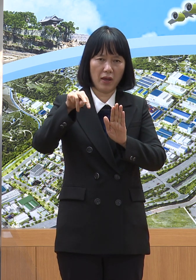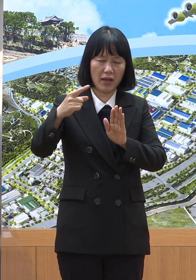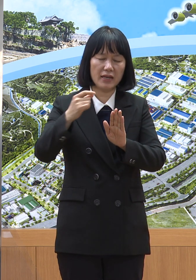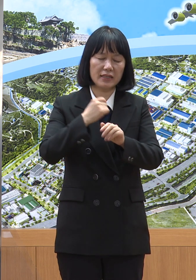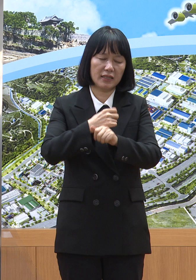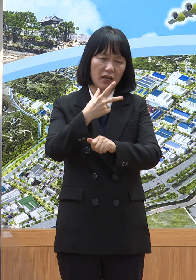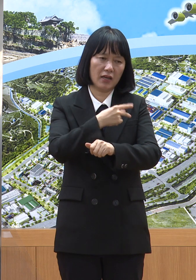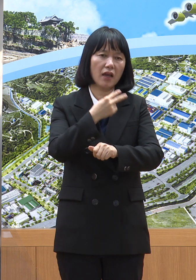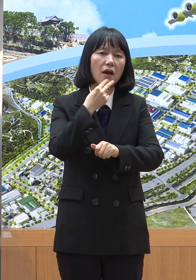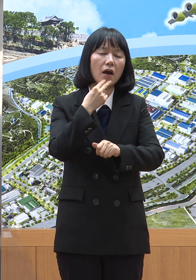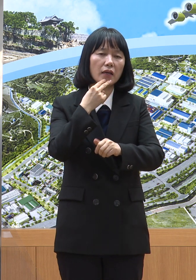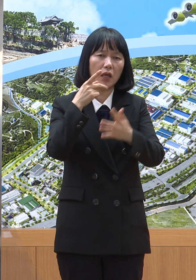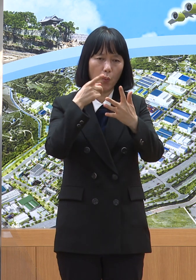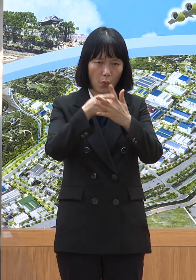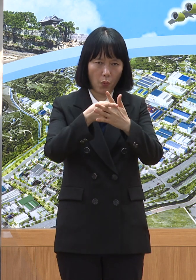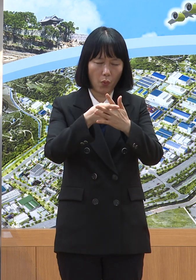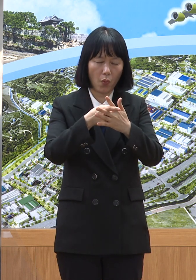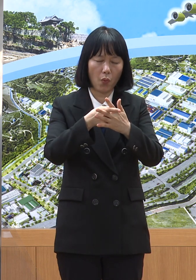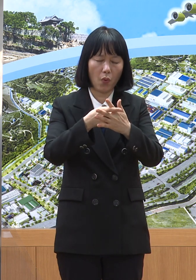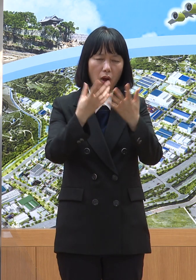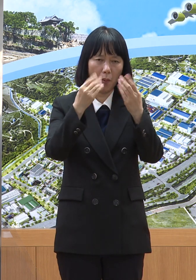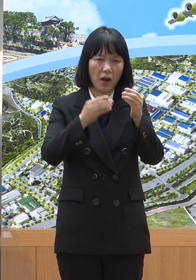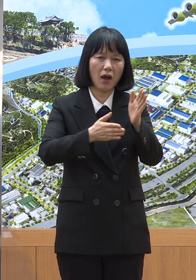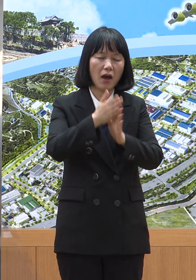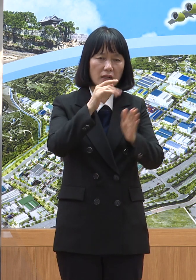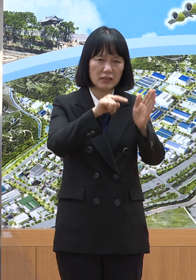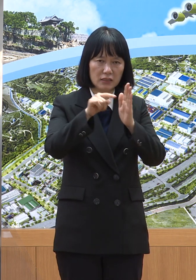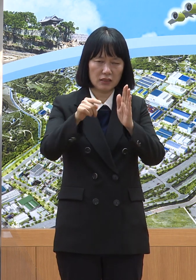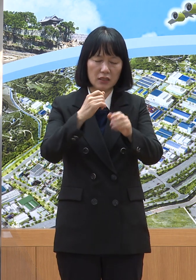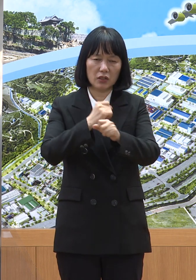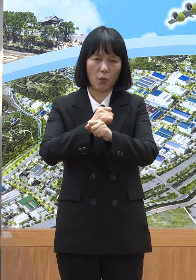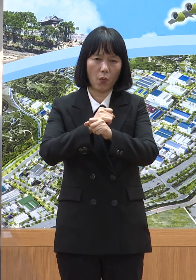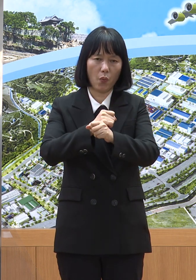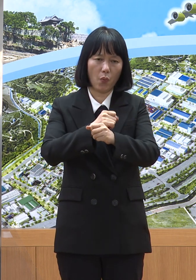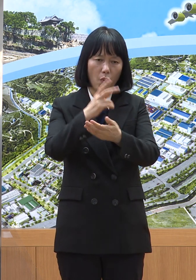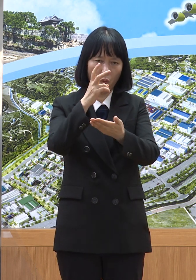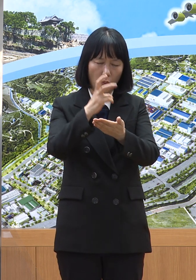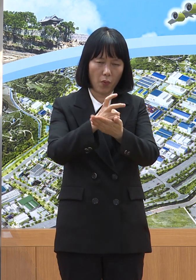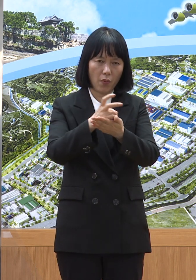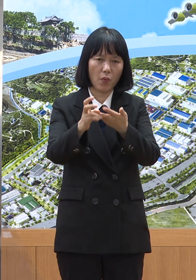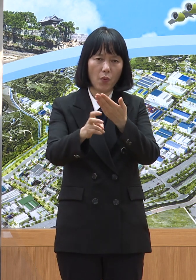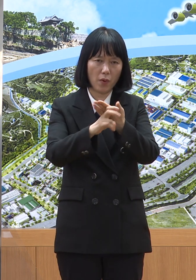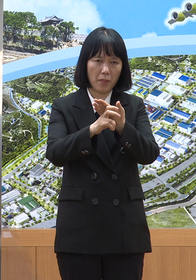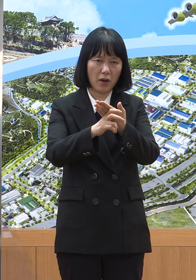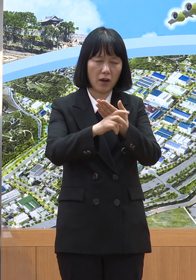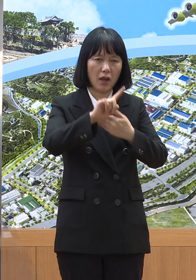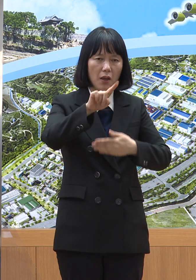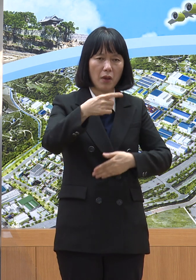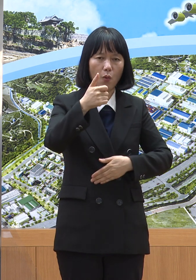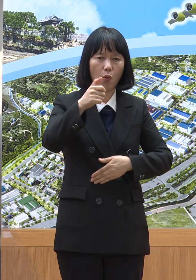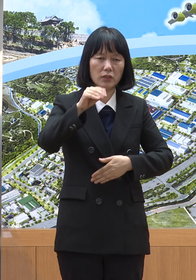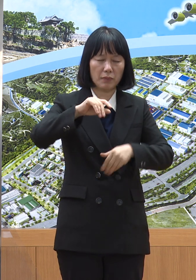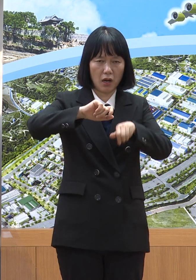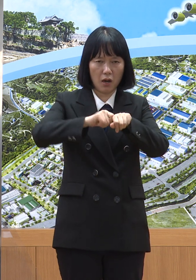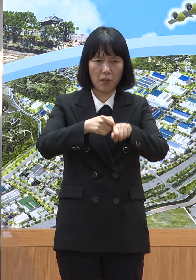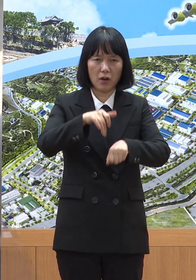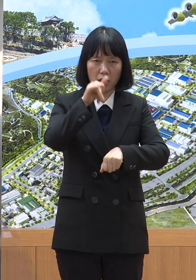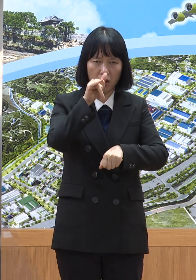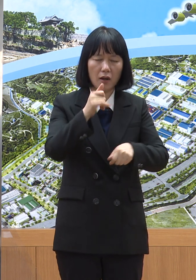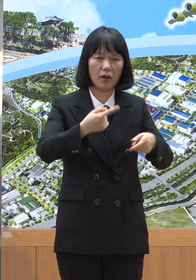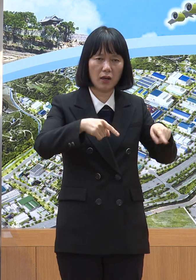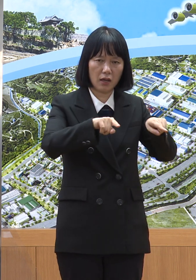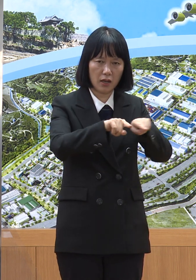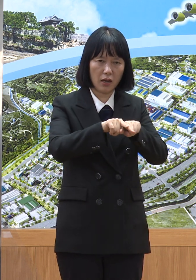않아 적발된 다중이용 시설은 방역 수칙 위반으로 150만 원의 과태료 부과와